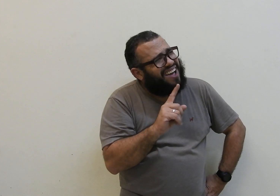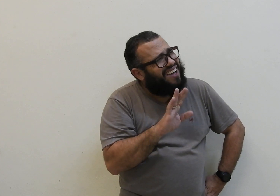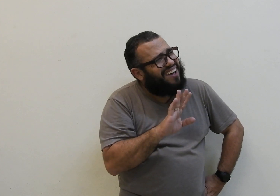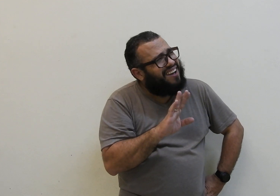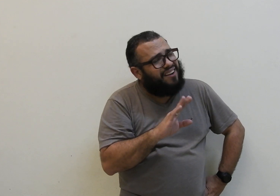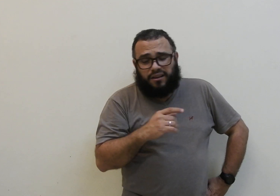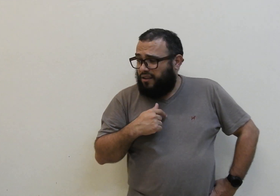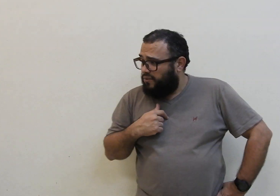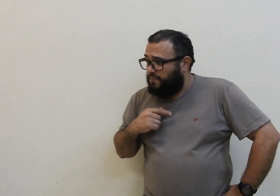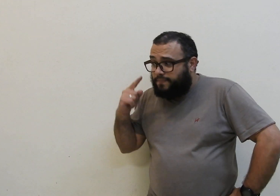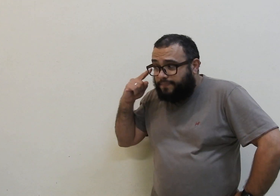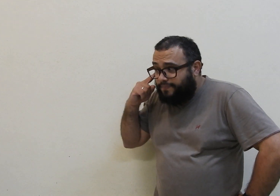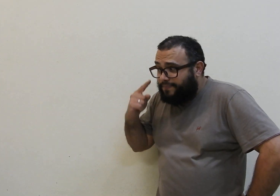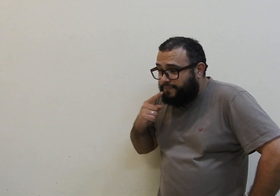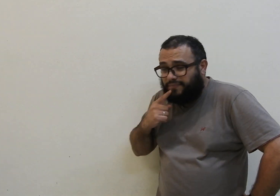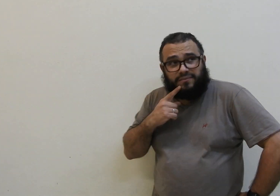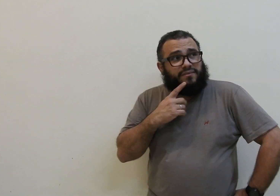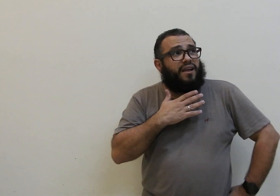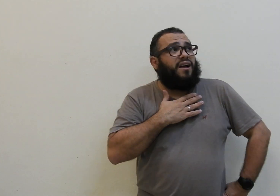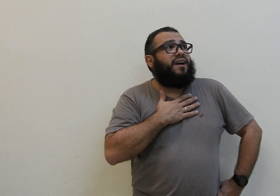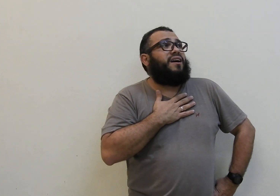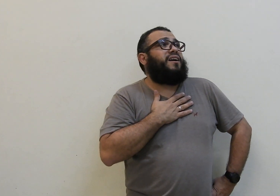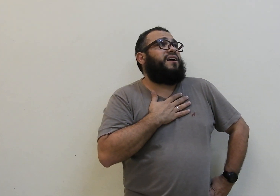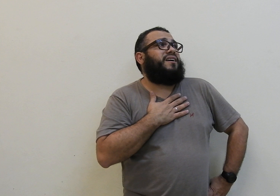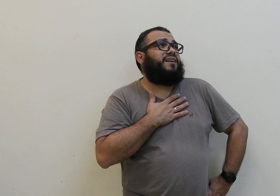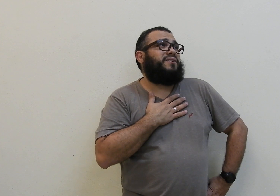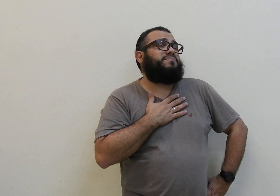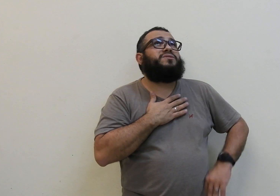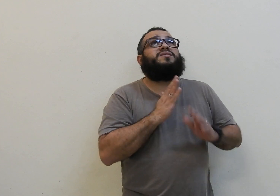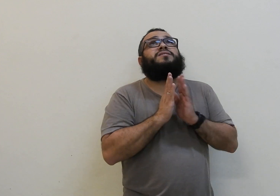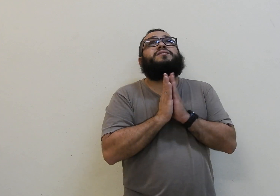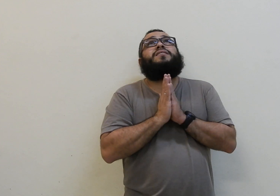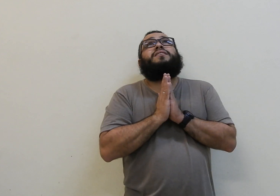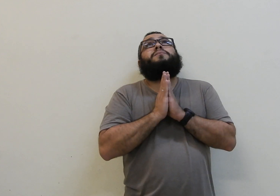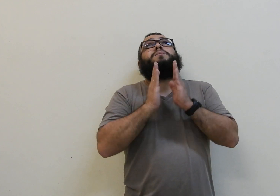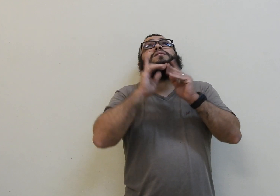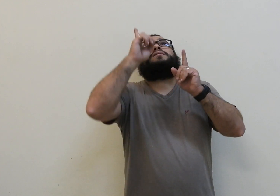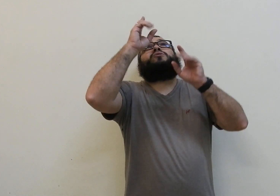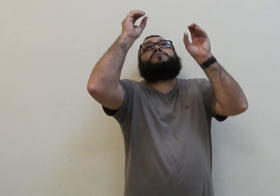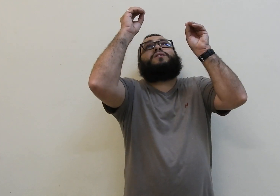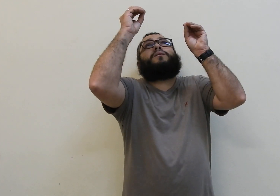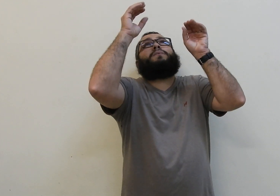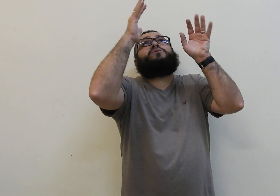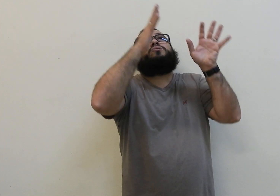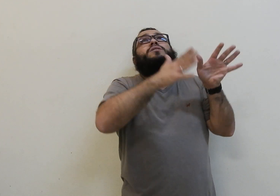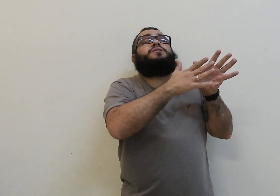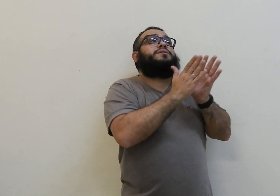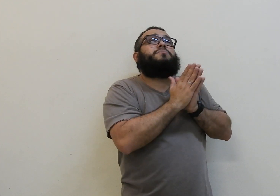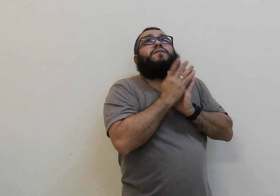fala, você não fala. Ela disse, eu sou surda. Ela disse, nossa, meu Deus, abençoe essa